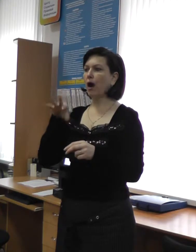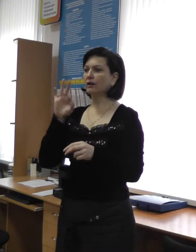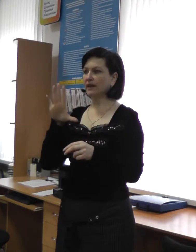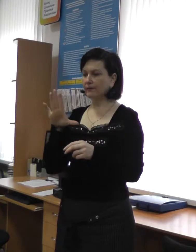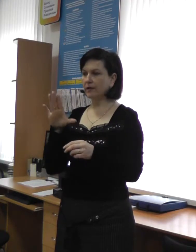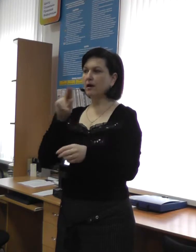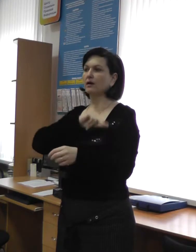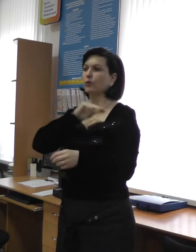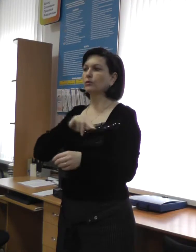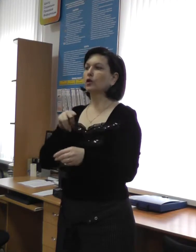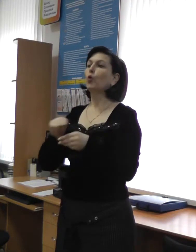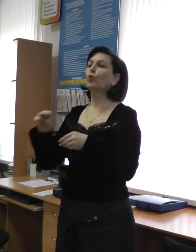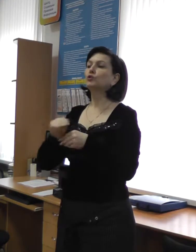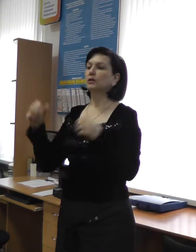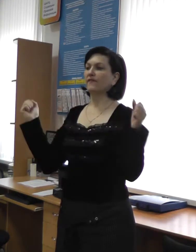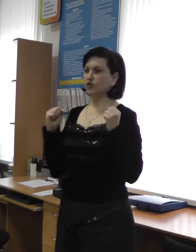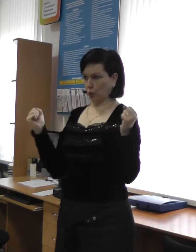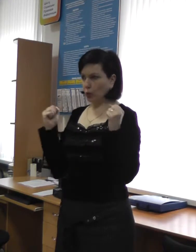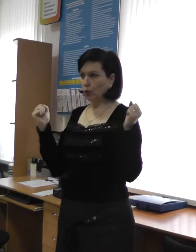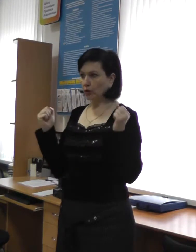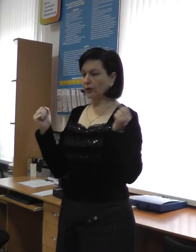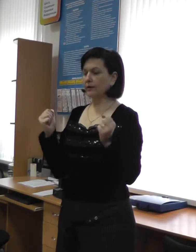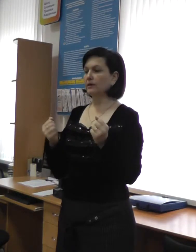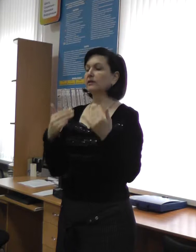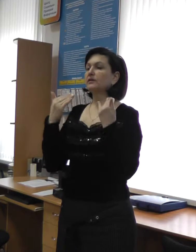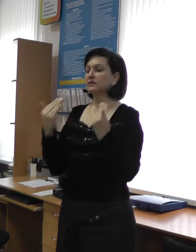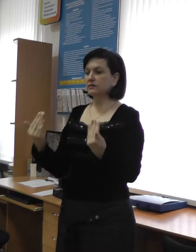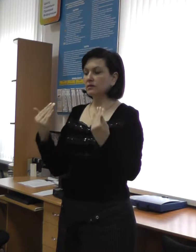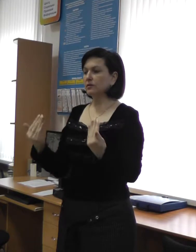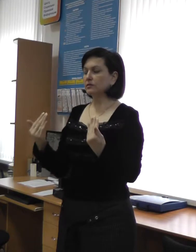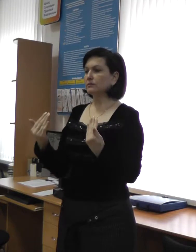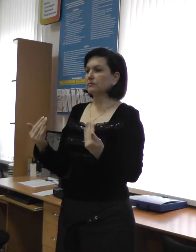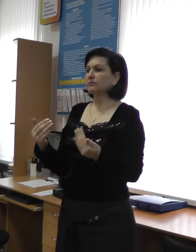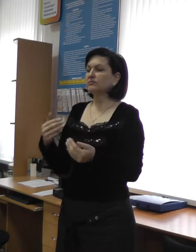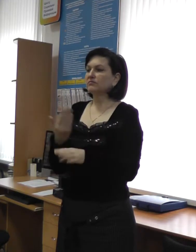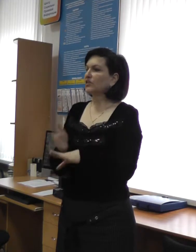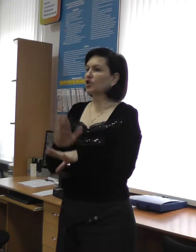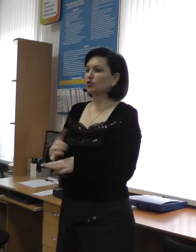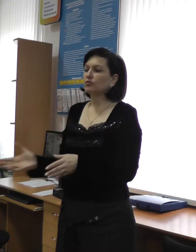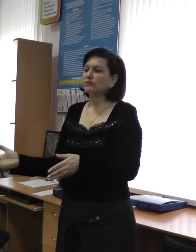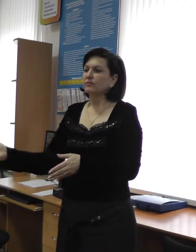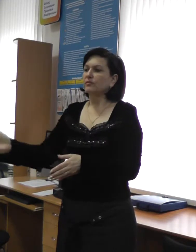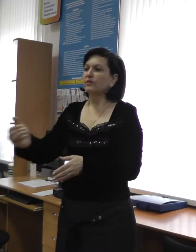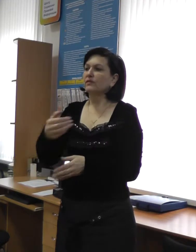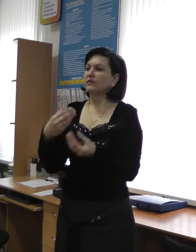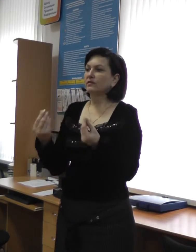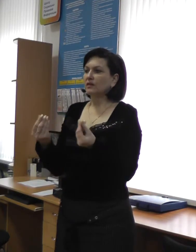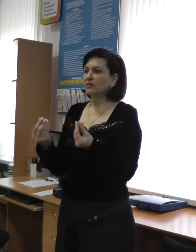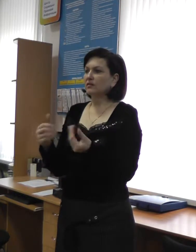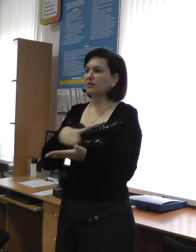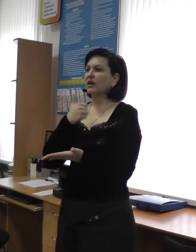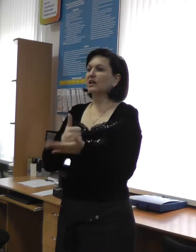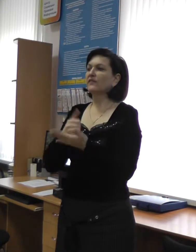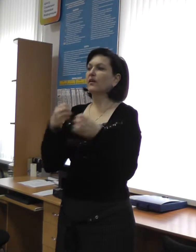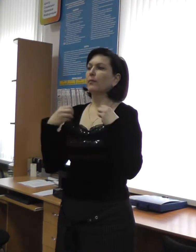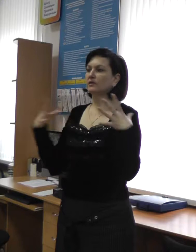года работает преподавателем физкультуры, сейчас НКА с трудом собирает деньги даже на проведение хотя бы своего главного праздника